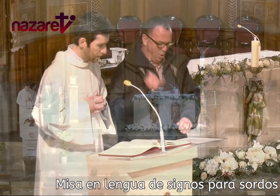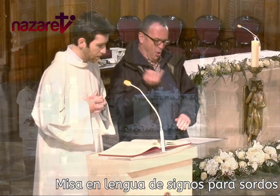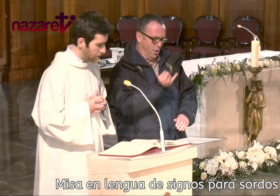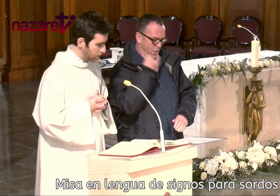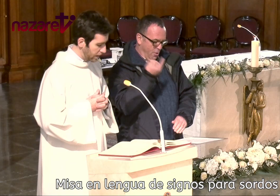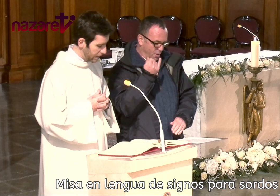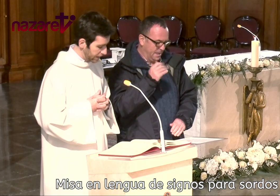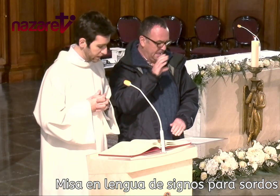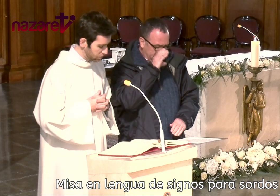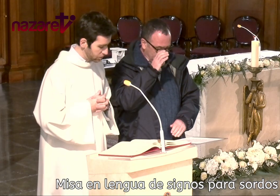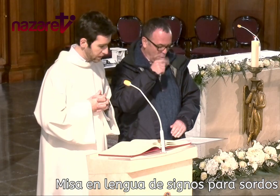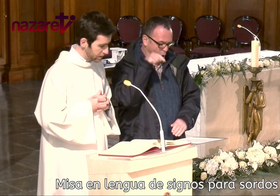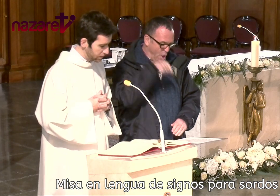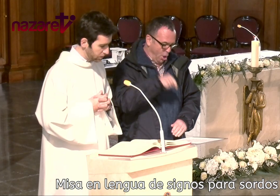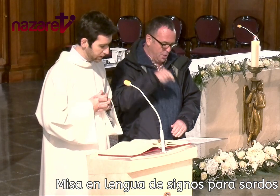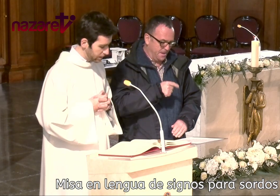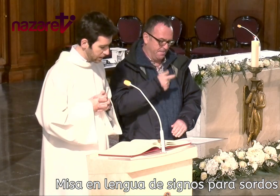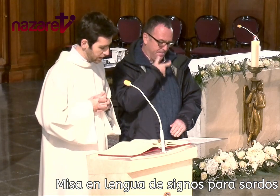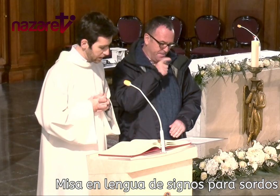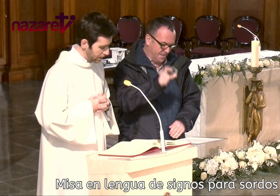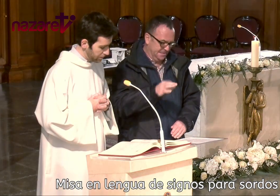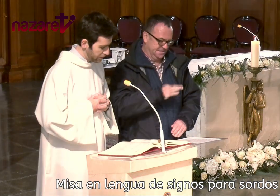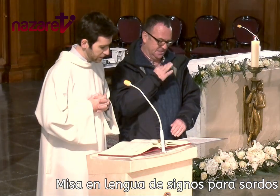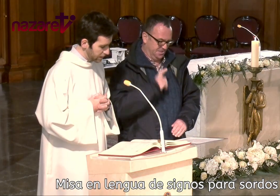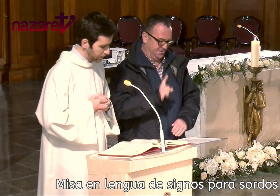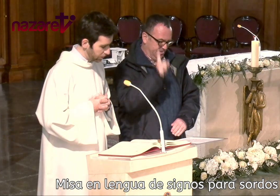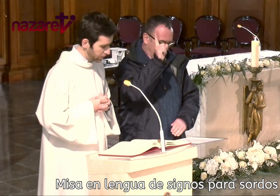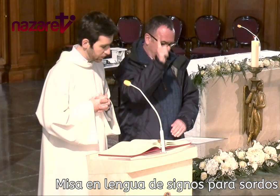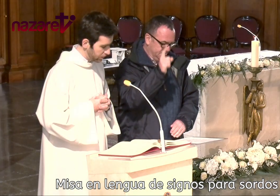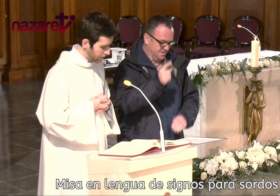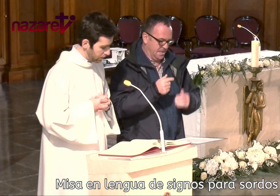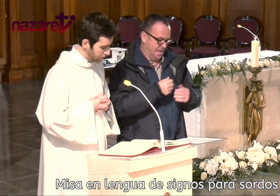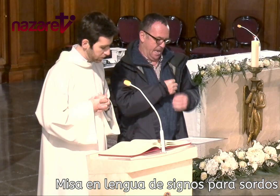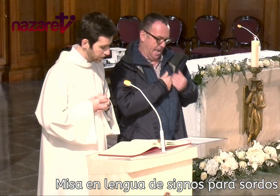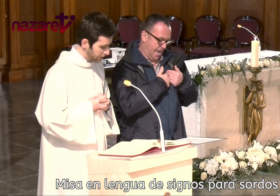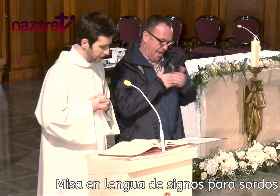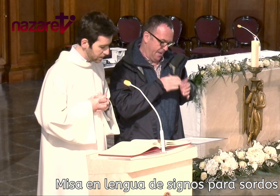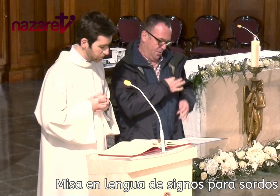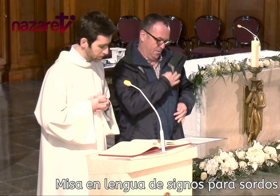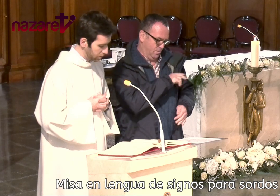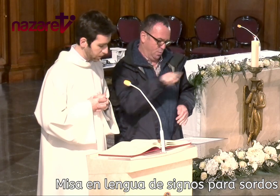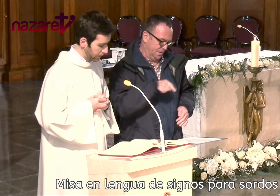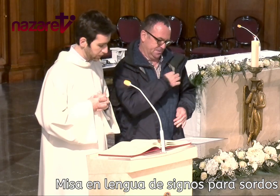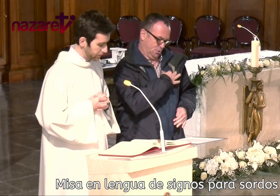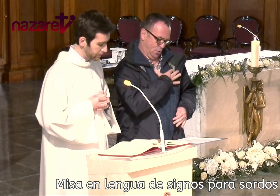ojalá escuchéis hoy la voz del señor no endurezca es vuestro corazón